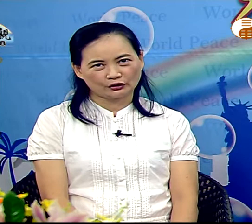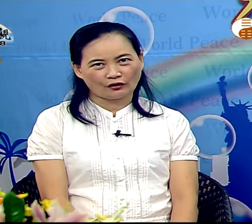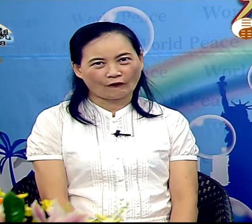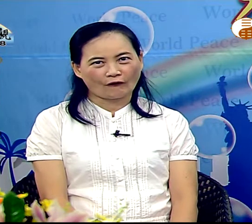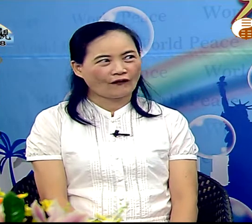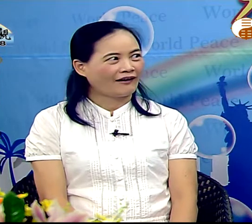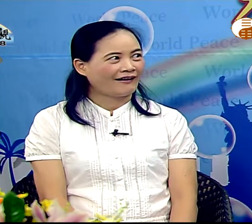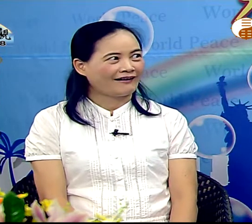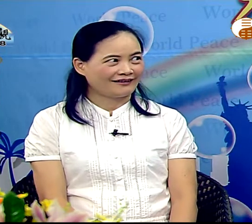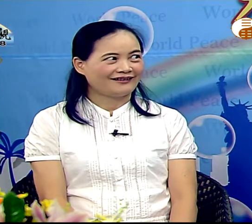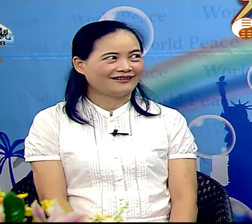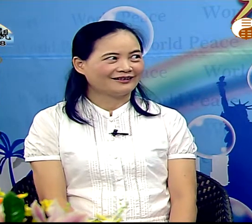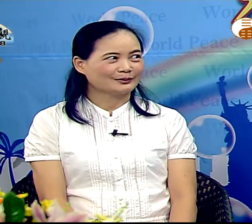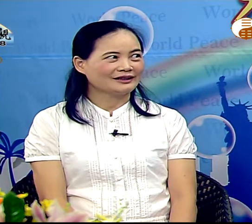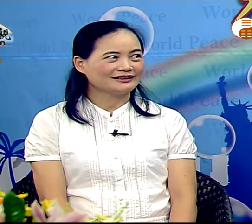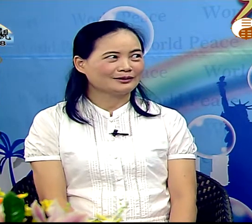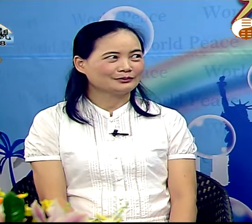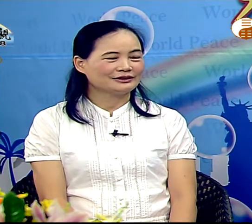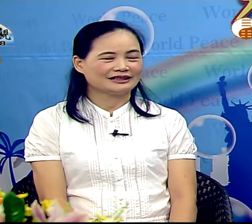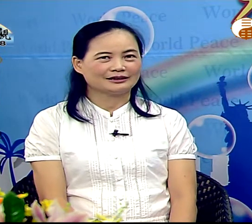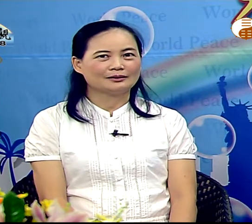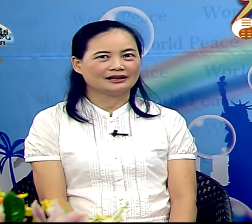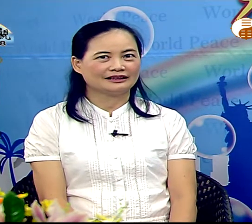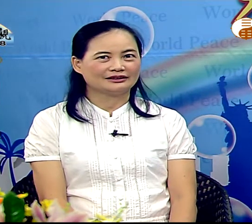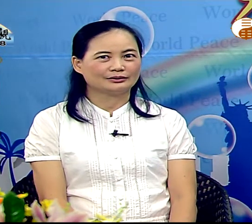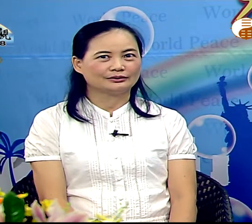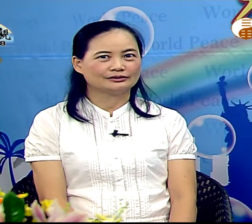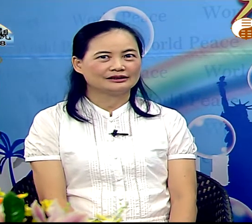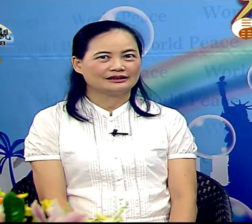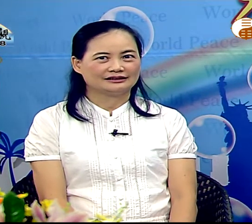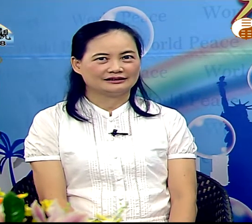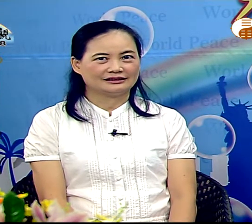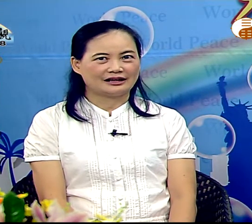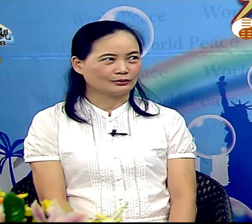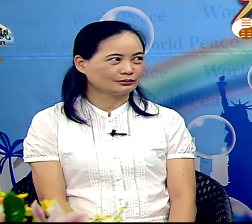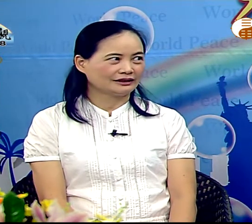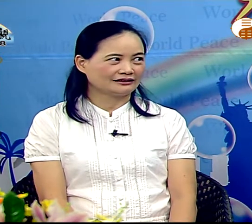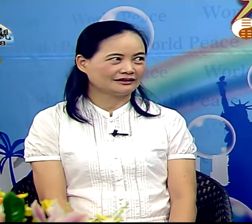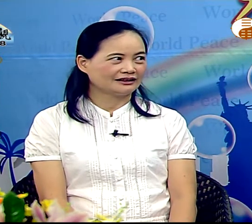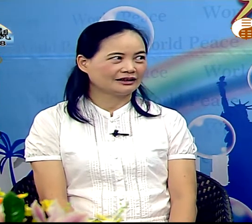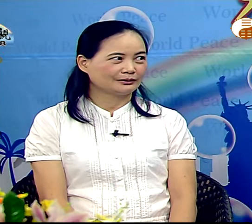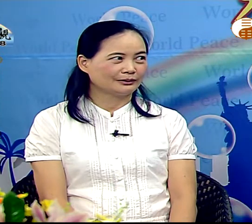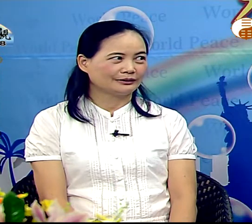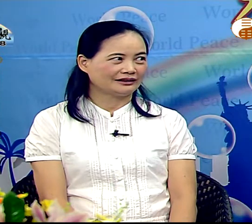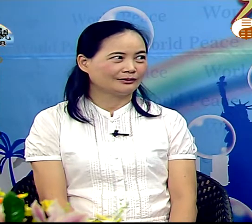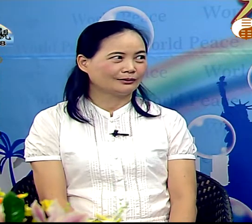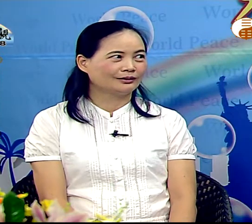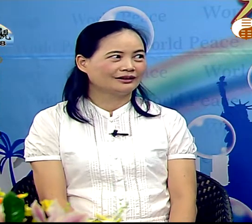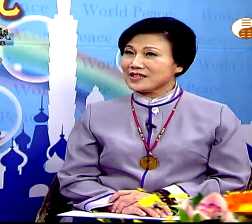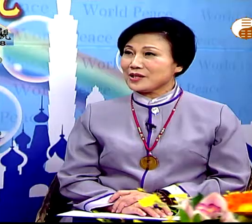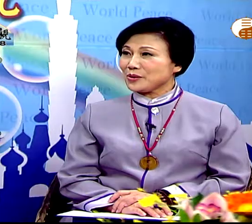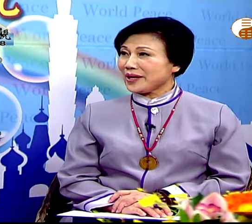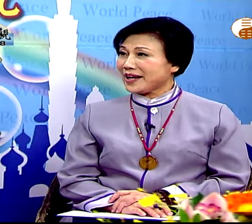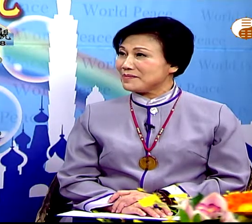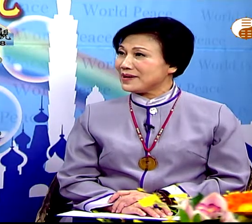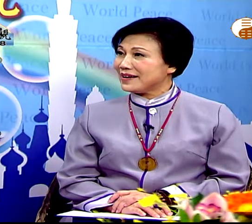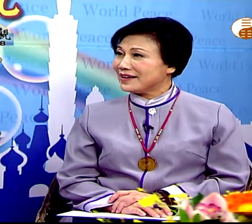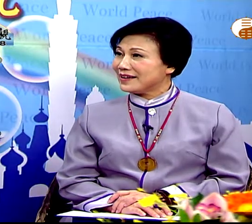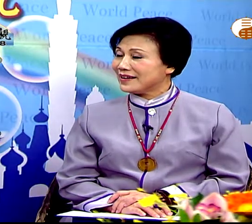动。 是 所以到目前的话也都好多年了，应该有6年了。 那这个叫做月刊吗？ 那个